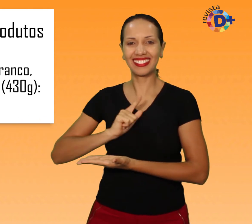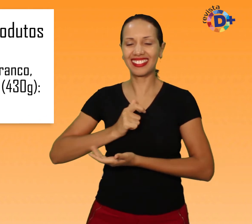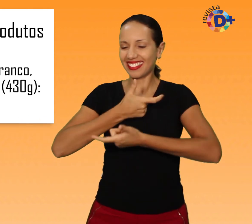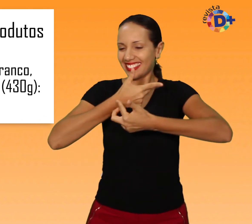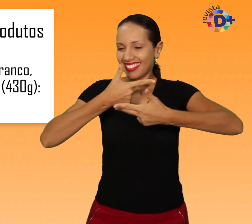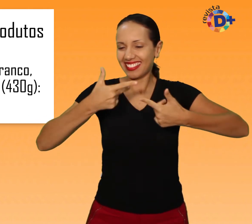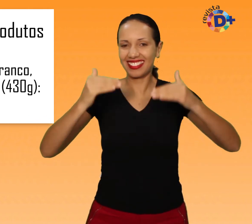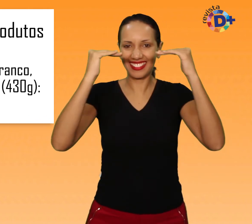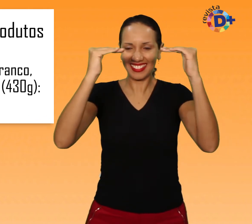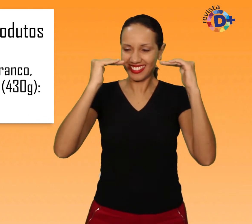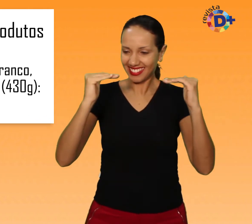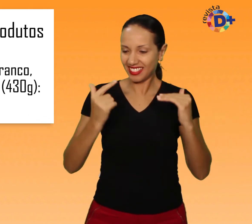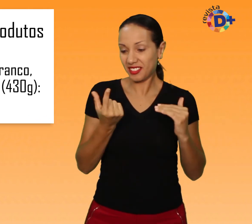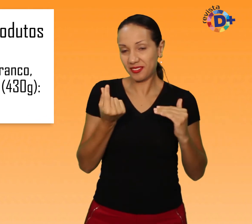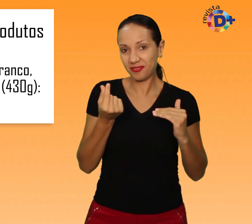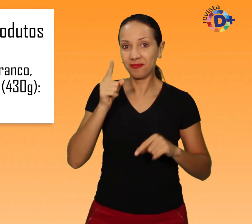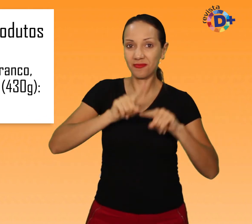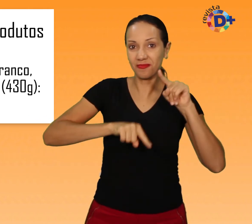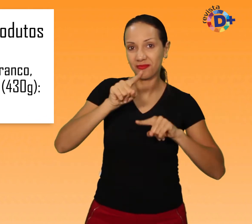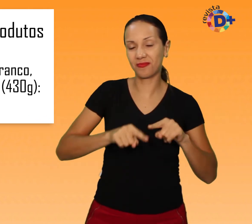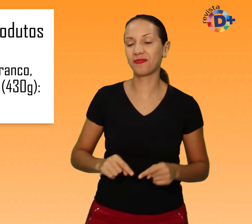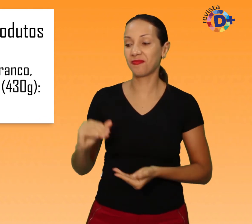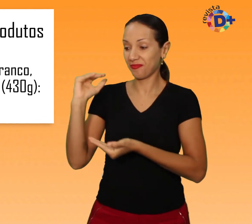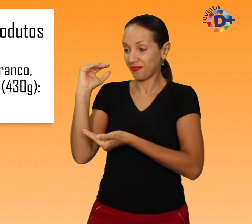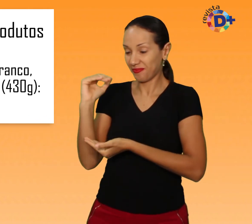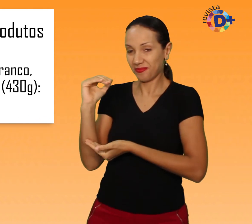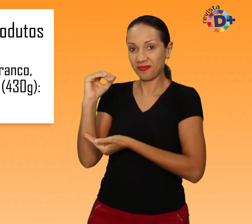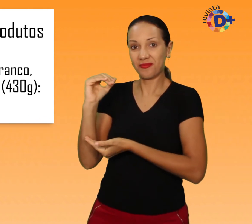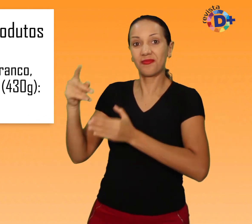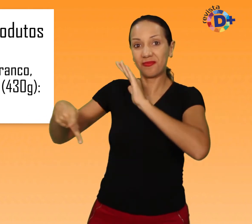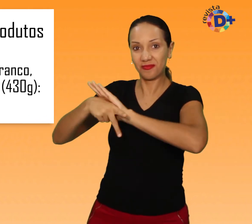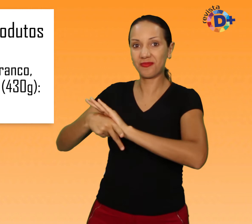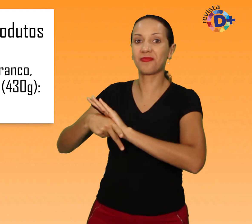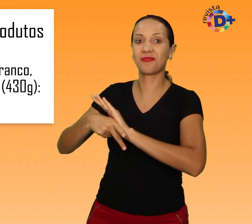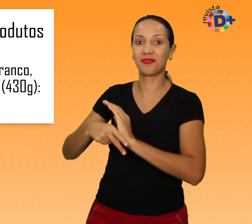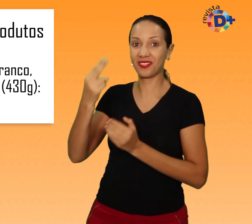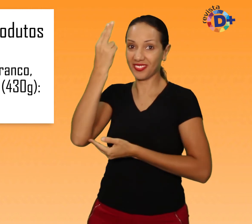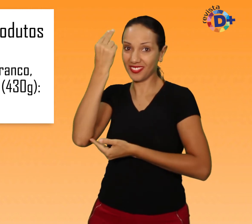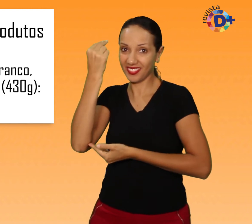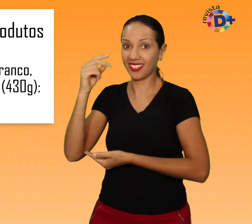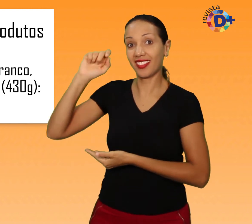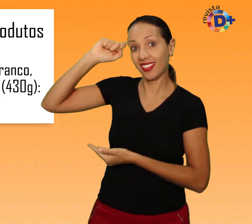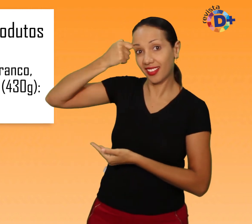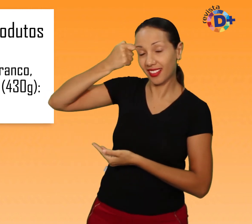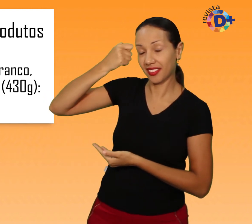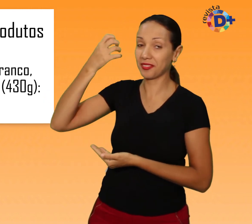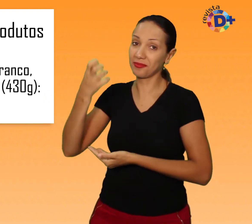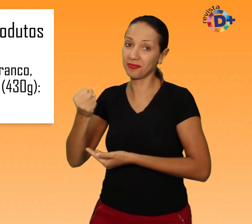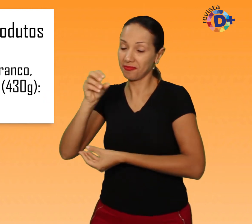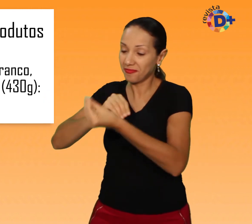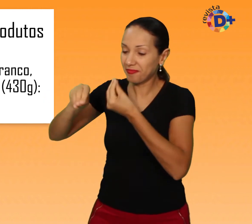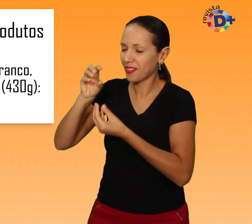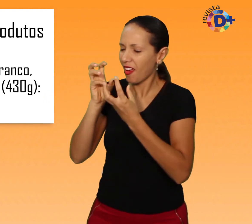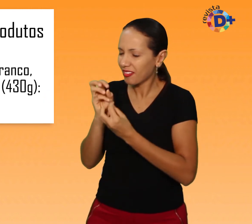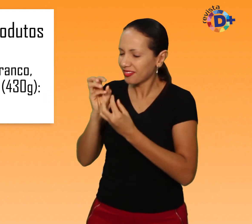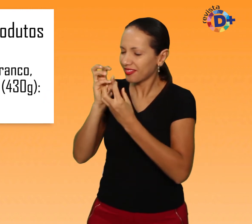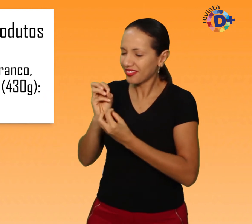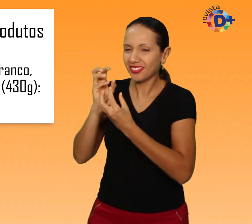produtos e presos ovo de páscoa preto e branco misto ou misto com kant de